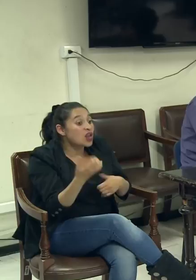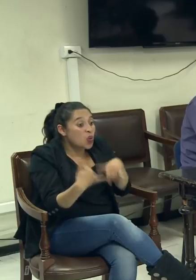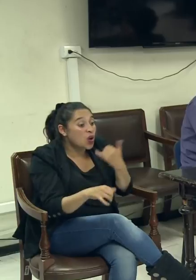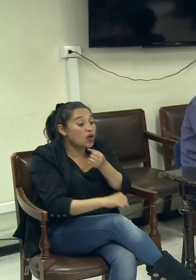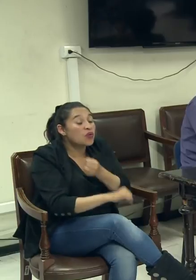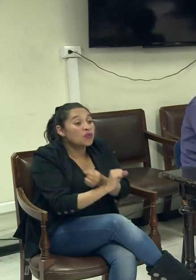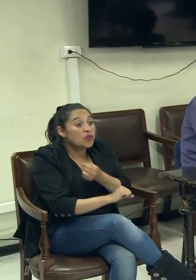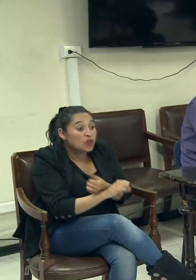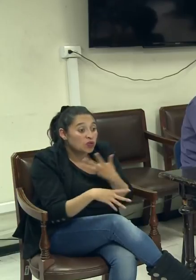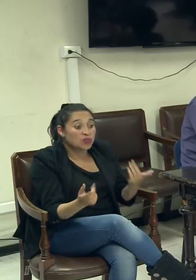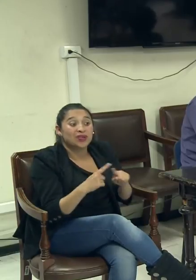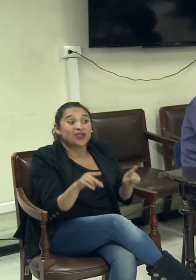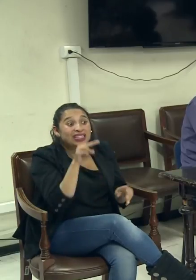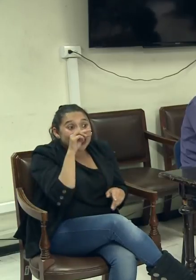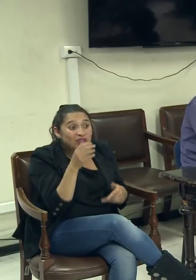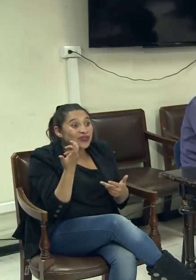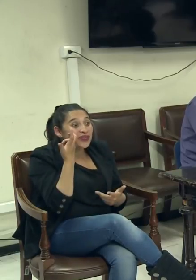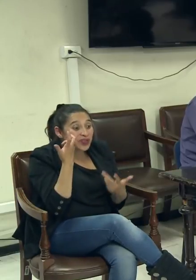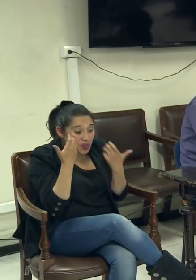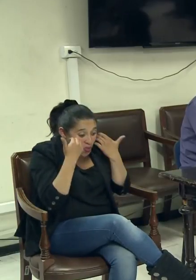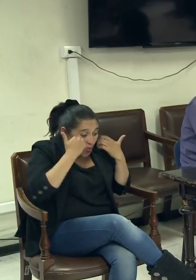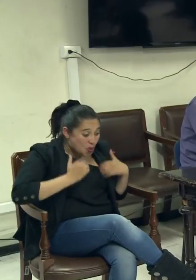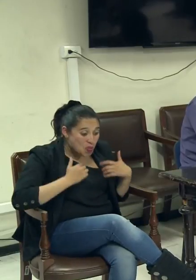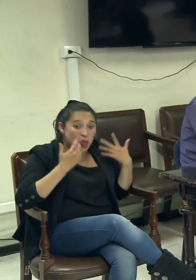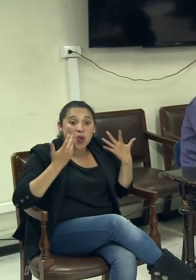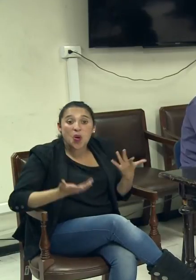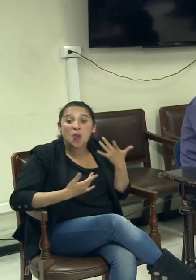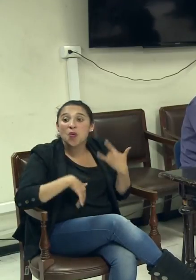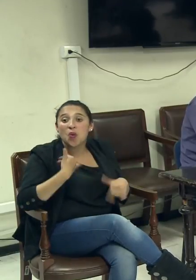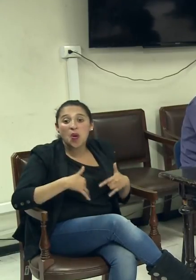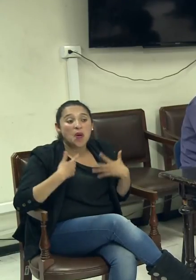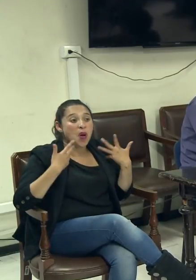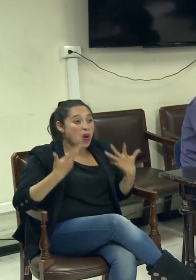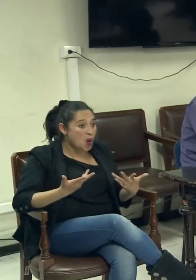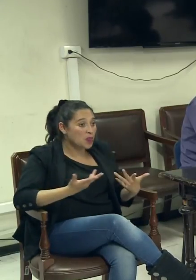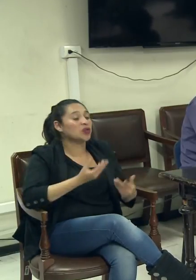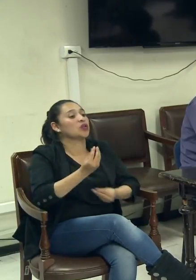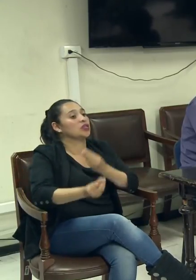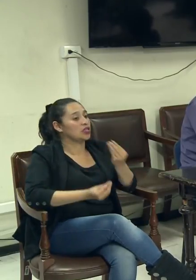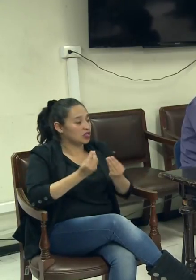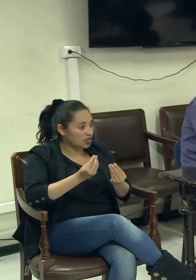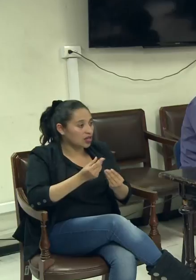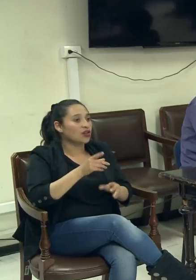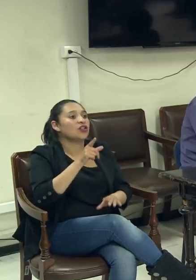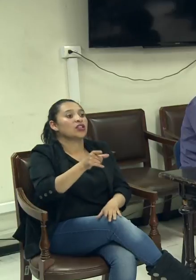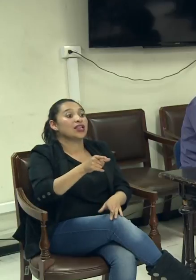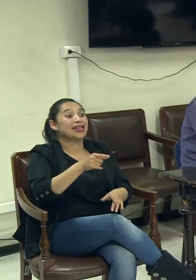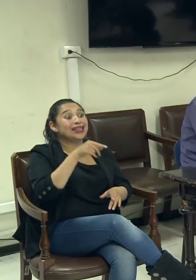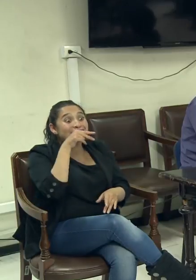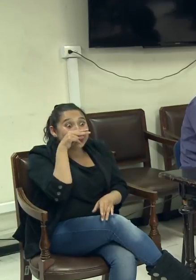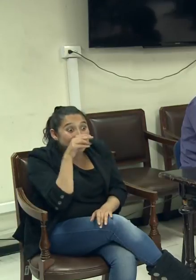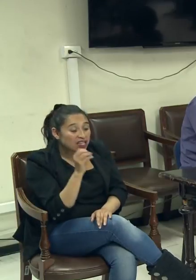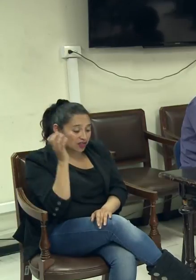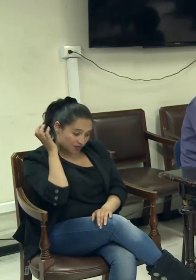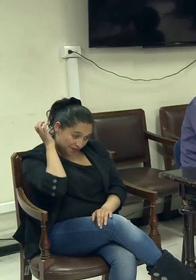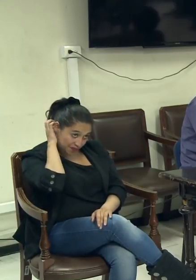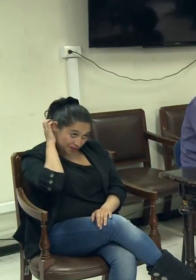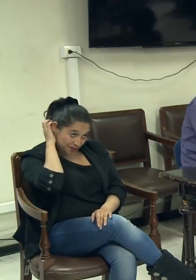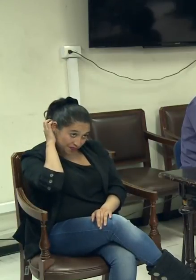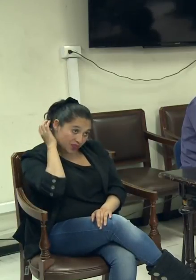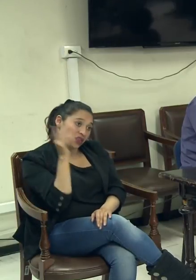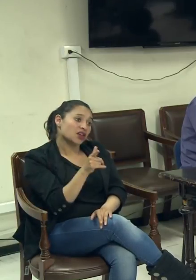digamos, en crisis ninguno de los dos equipos, porque si no, uno de los dos equipos tenía una persona que hay que empujar con la silla de rueda, va a perder